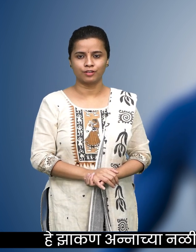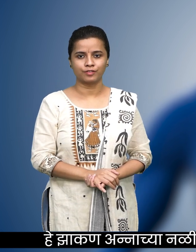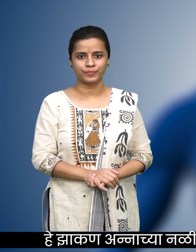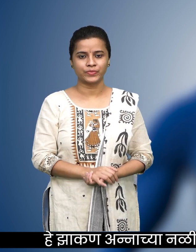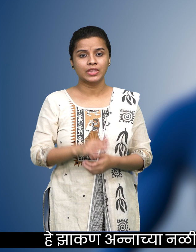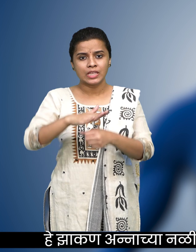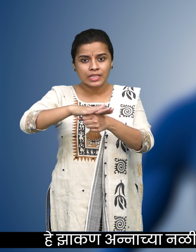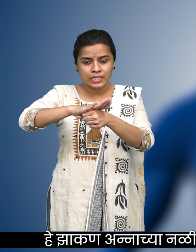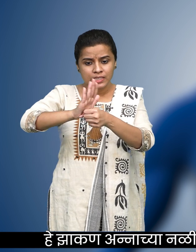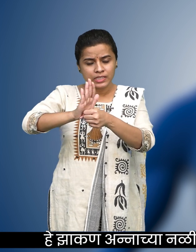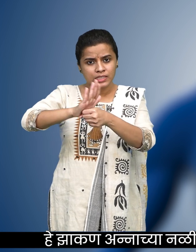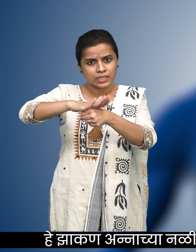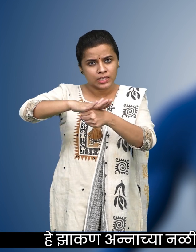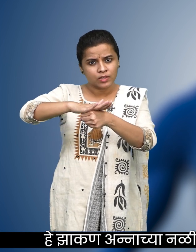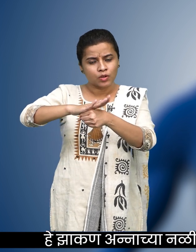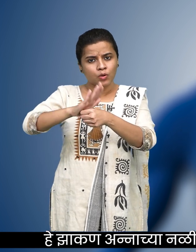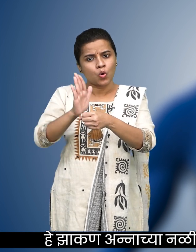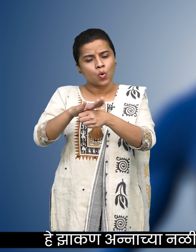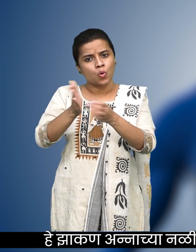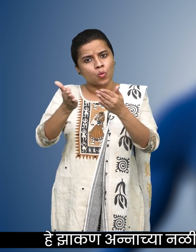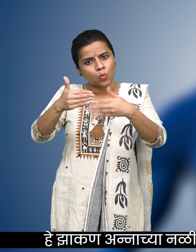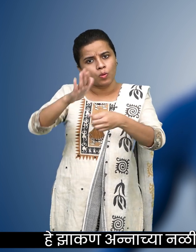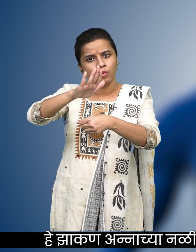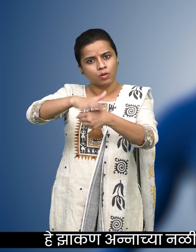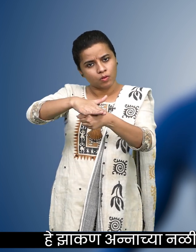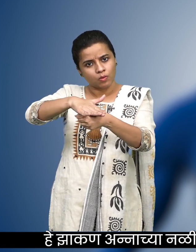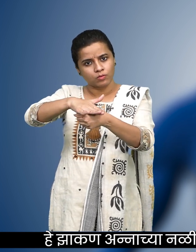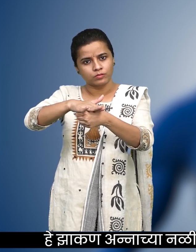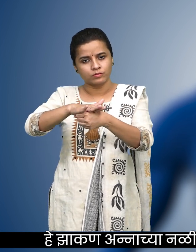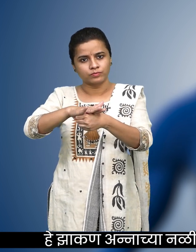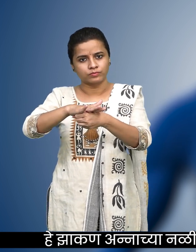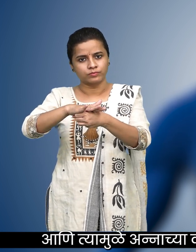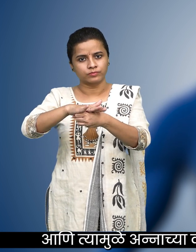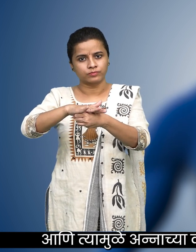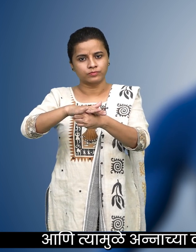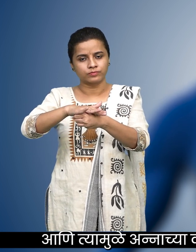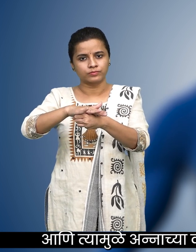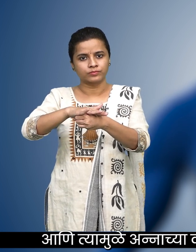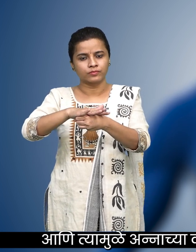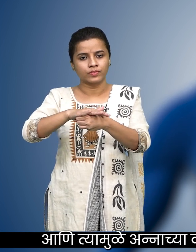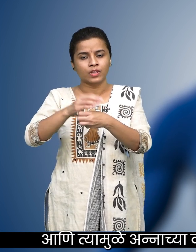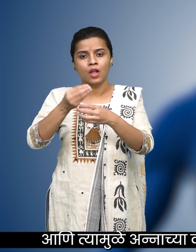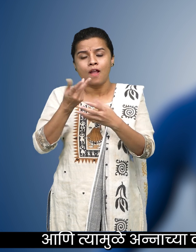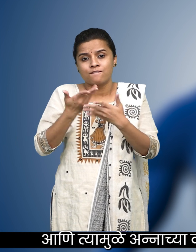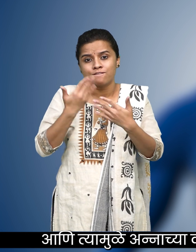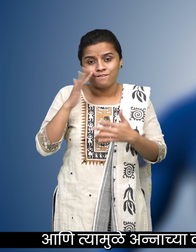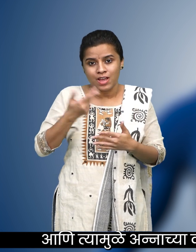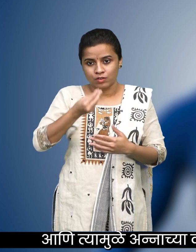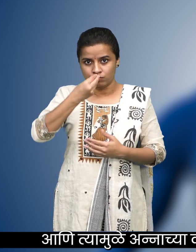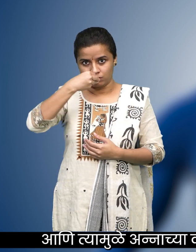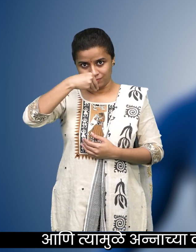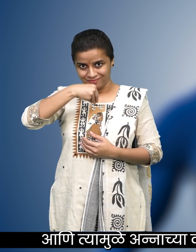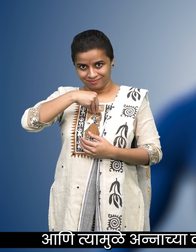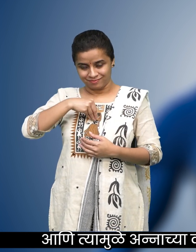हे झाकण अन्नाच्या नळीमध्ये अन्न जात असताना वाऱ्याची नळी बंद करत असते आणि त्यामुळे अन्नाच्या कणांना वाऱ्याच्या